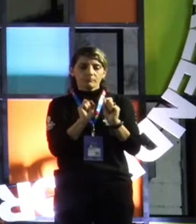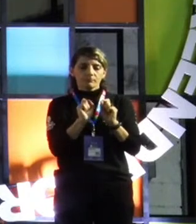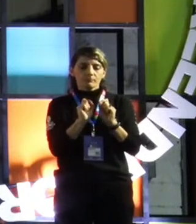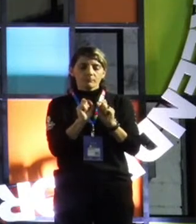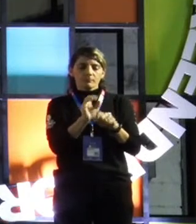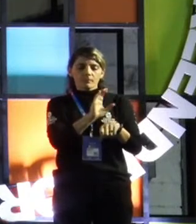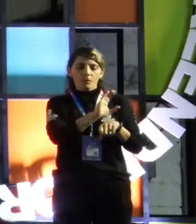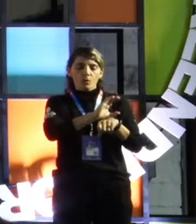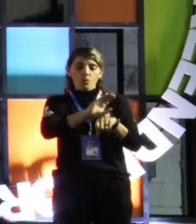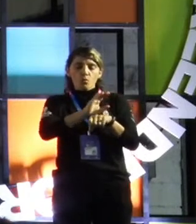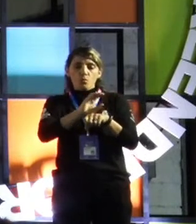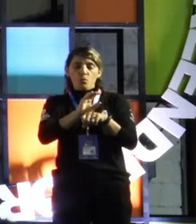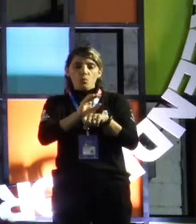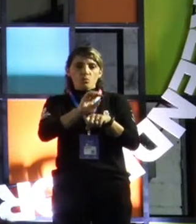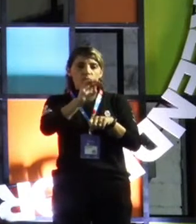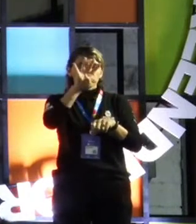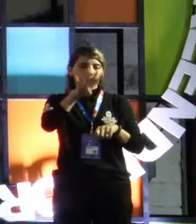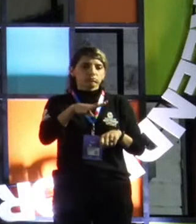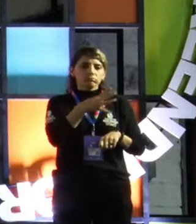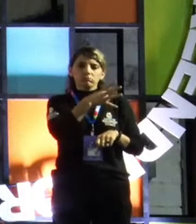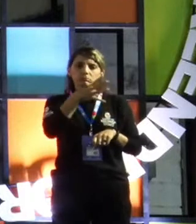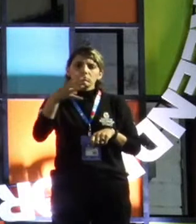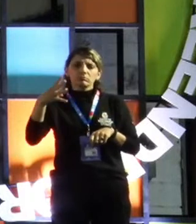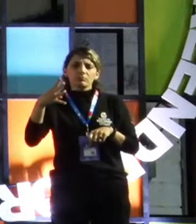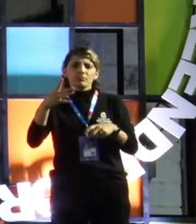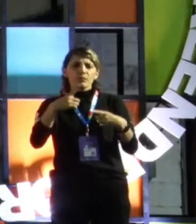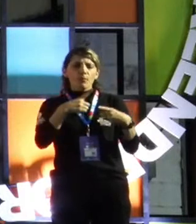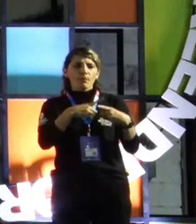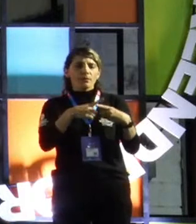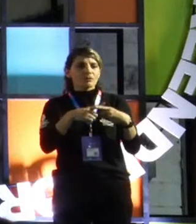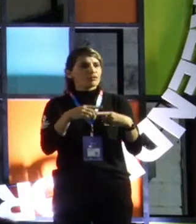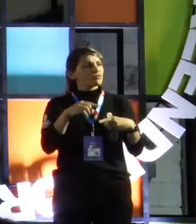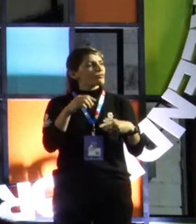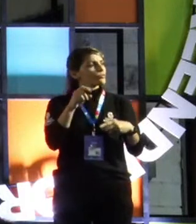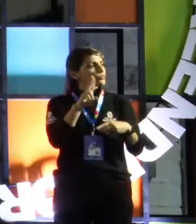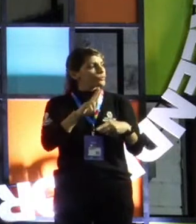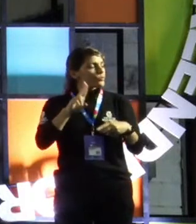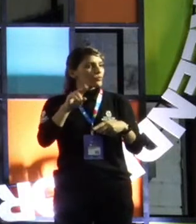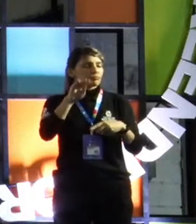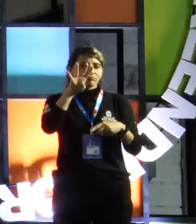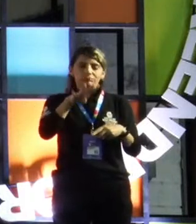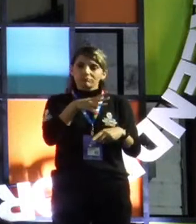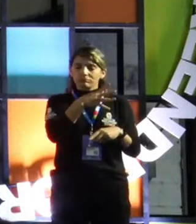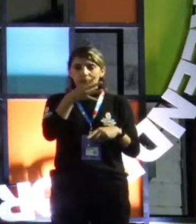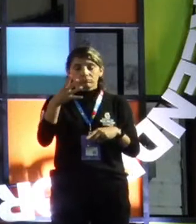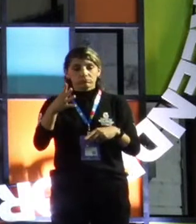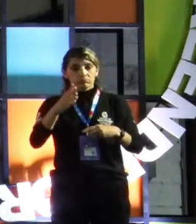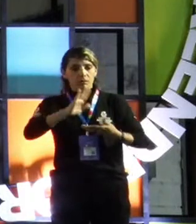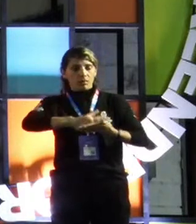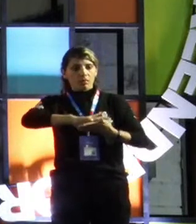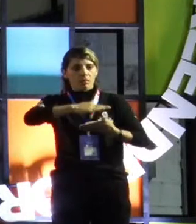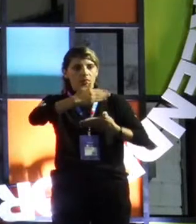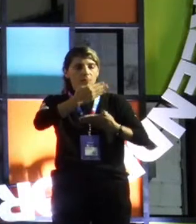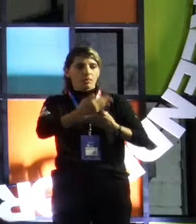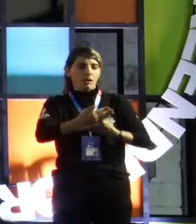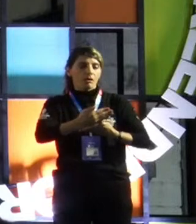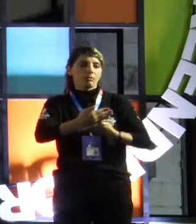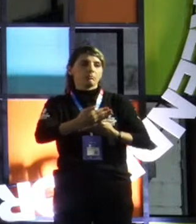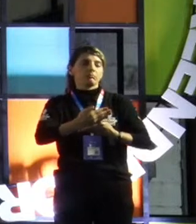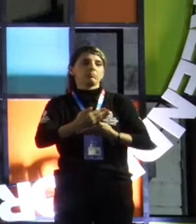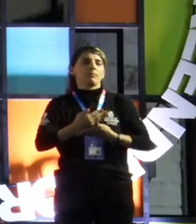um curso de Excel, porque a gente mexe muito com Excel, que já é instalado no nosso computador, aquele da